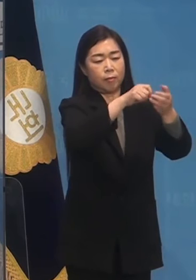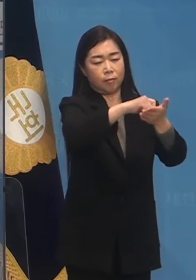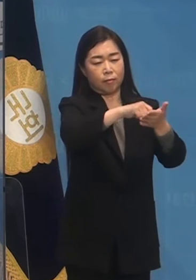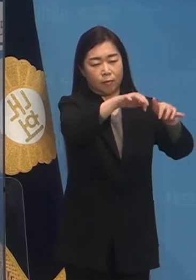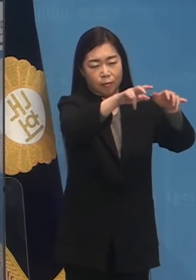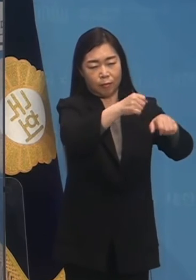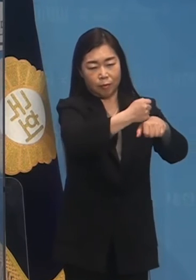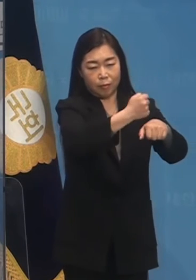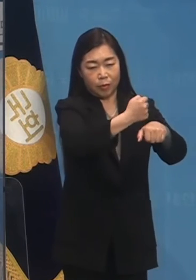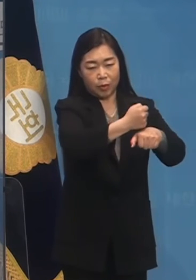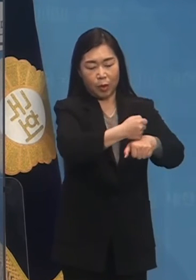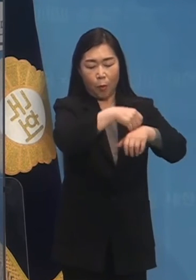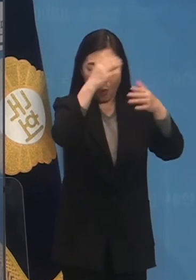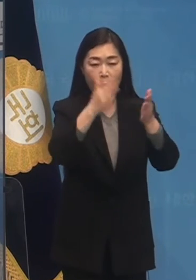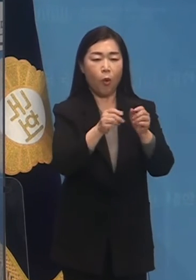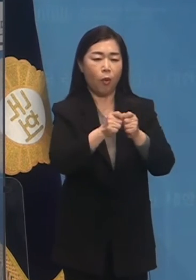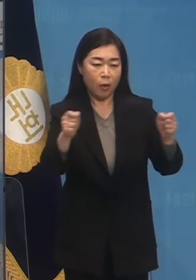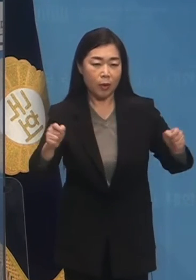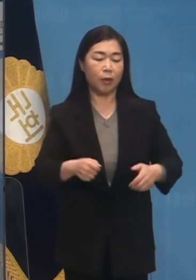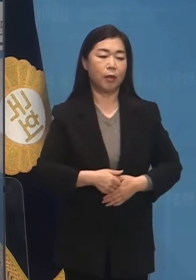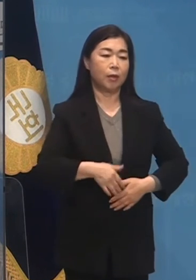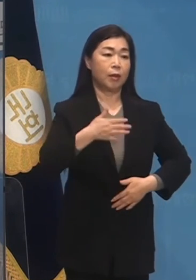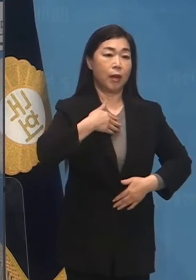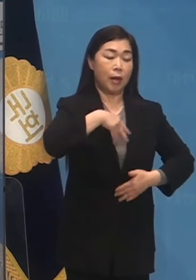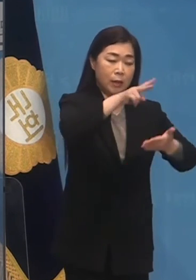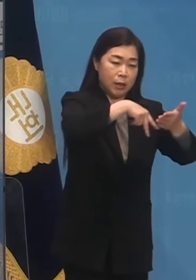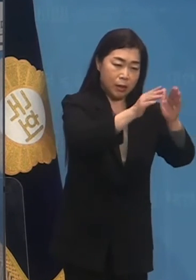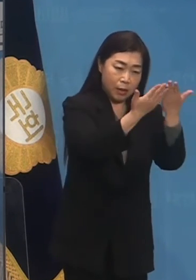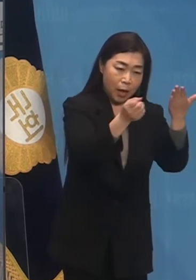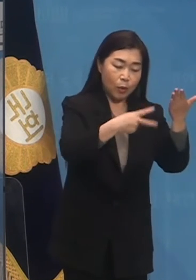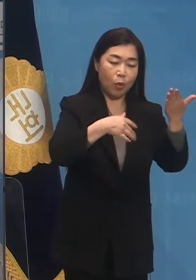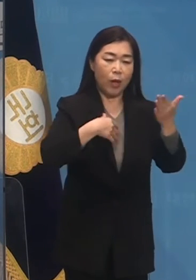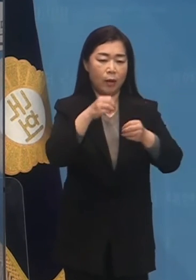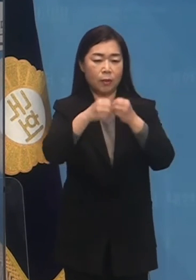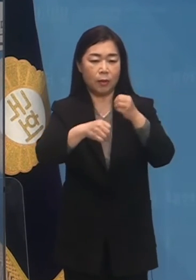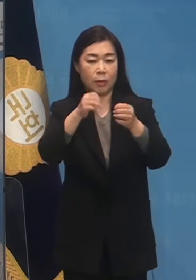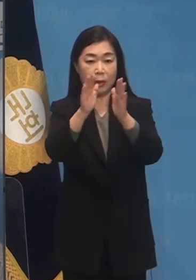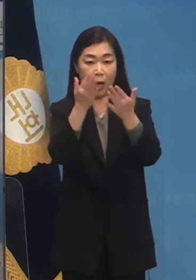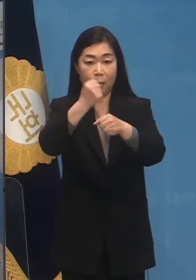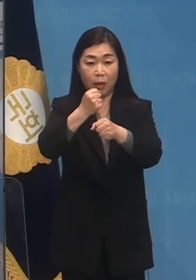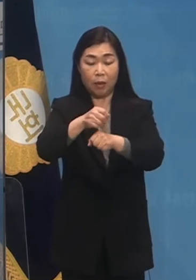말해줍니다. 제가 읽은 모든 지식과 제가 쓰는 글과 말은 두말할 아이 없이